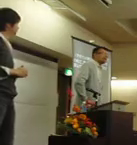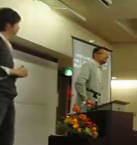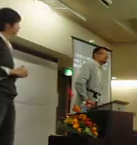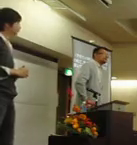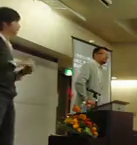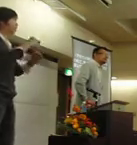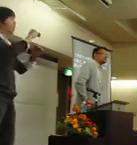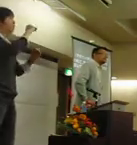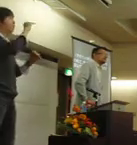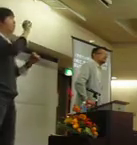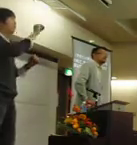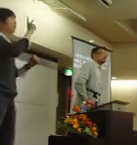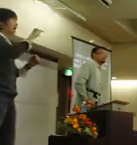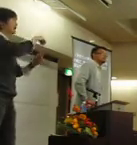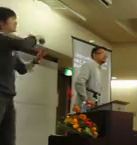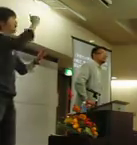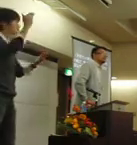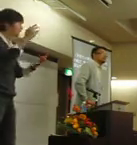岡山にいる、